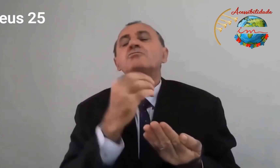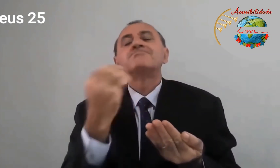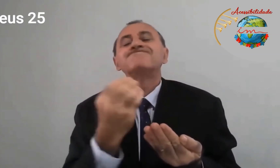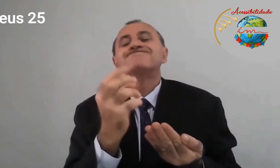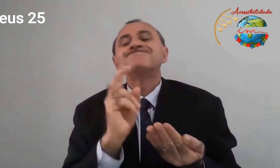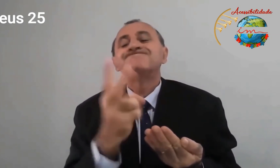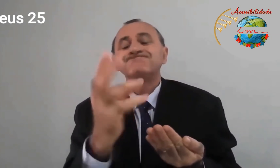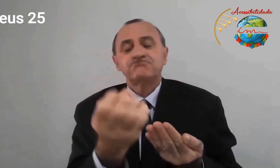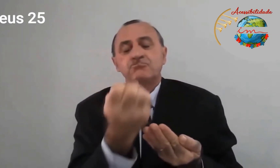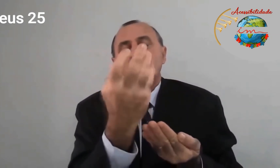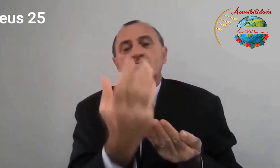dias.